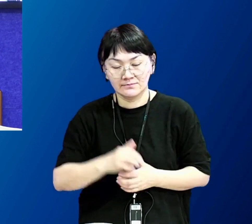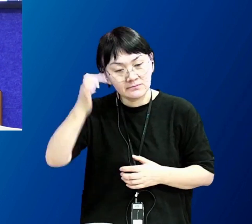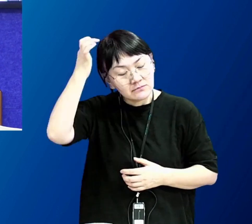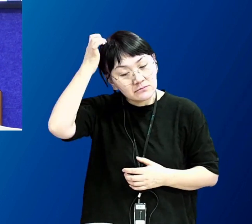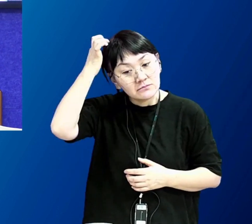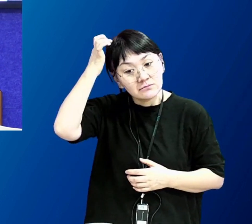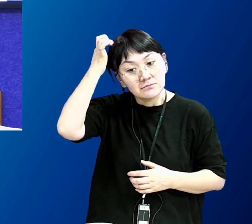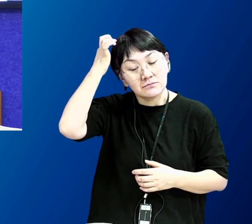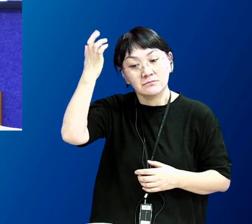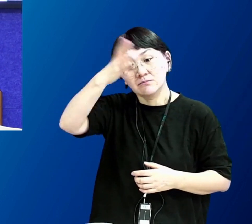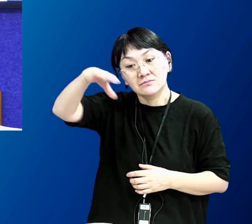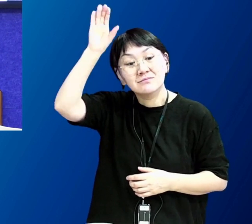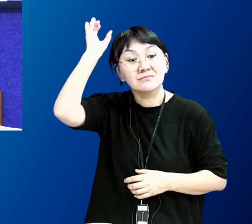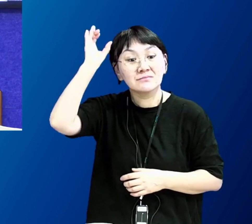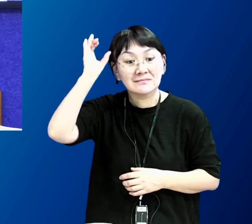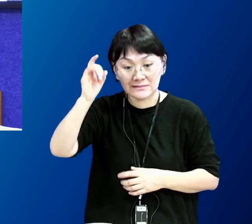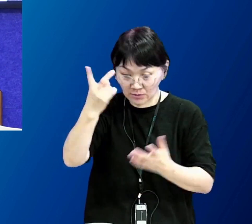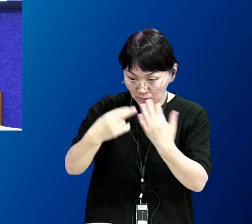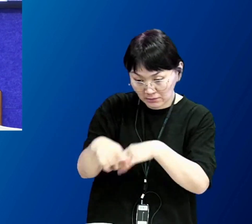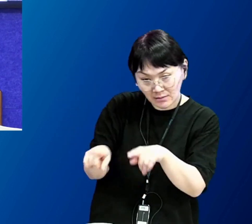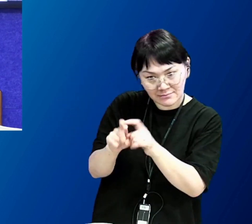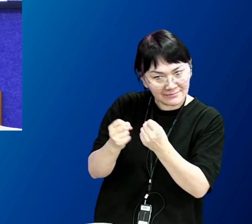Соломон яасан юм ло тэгж чадаагүй.